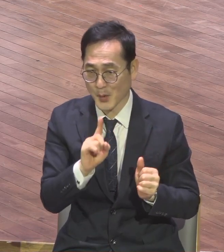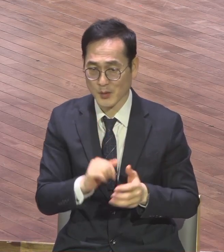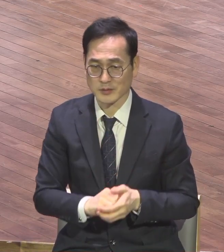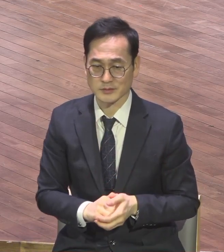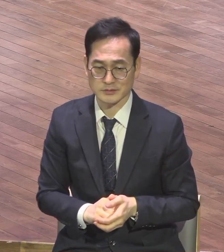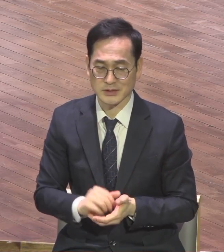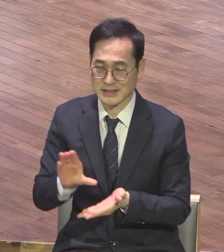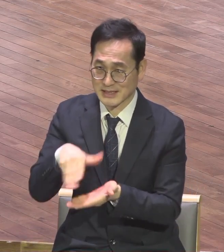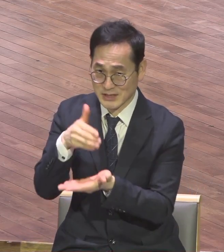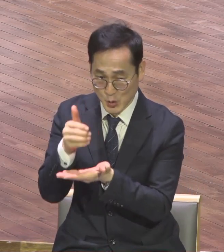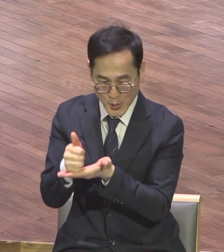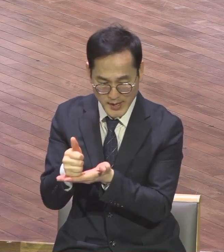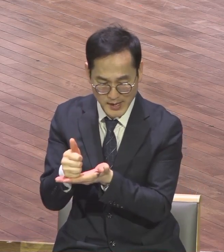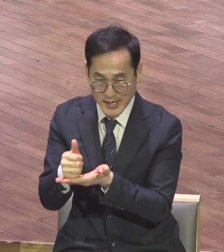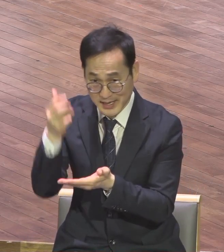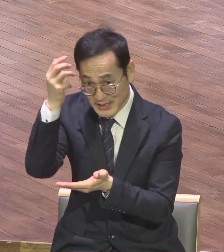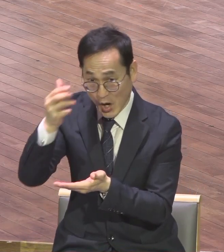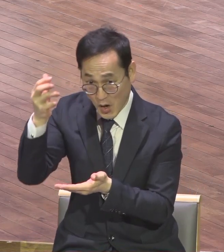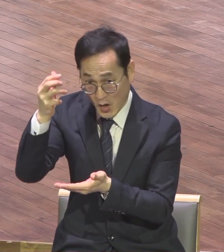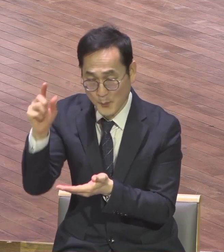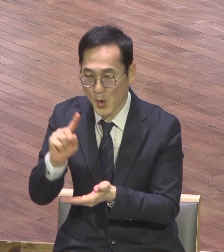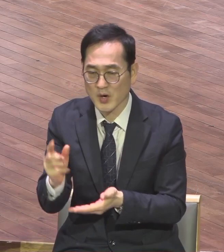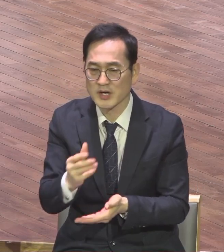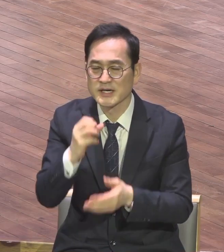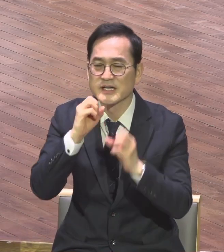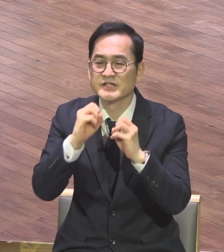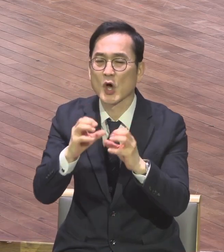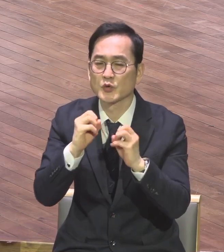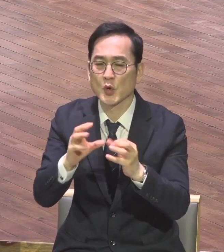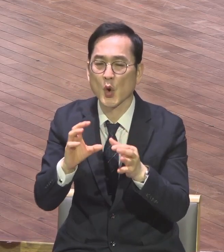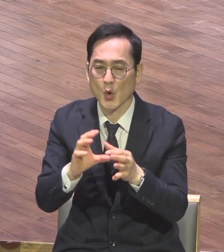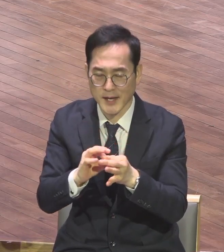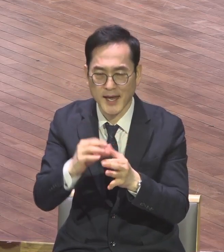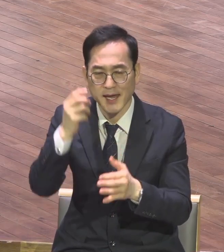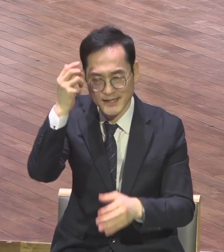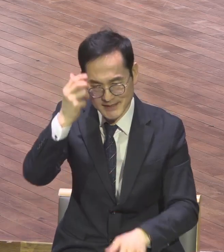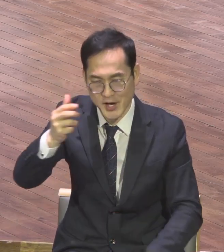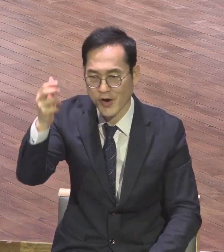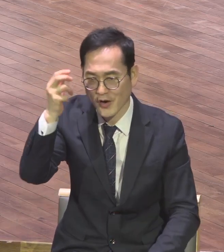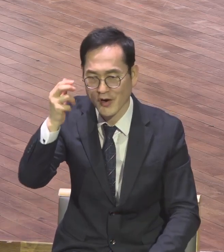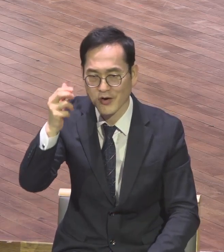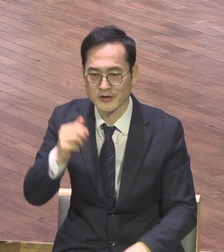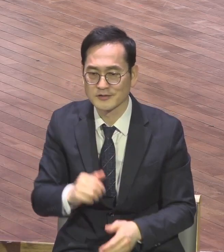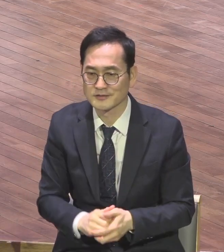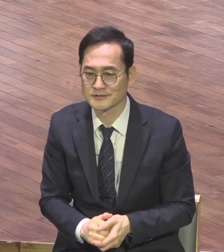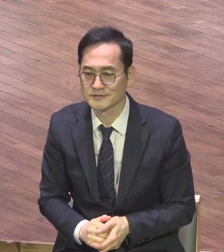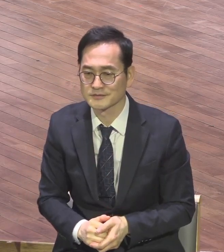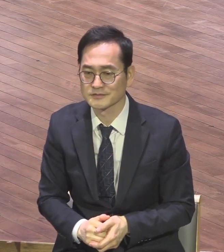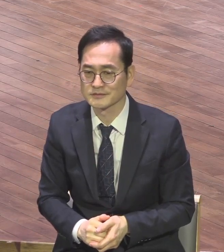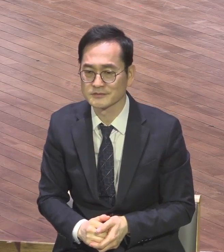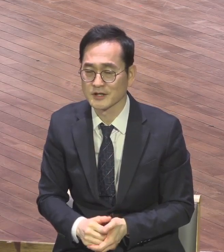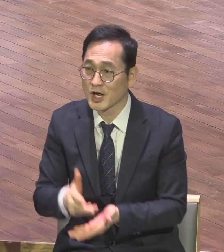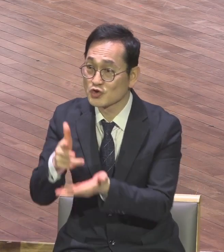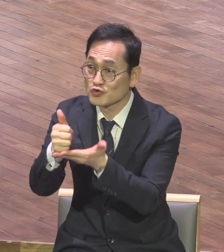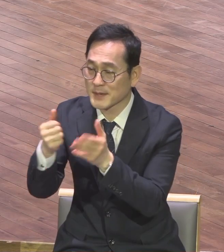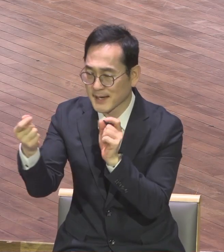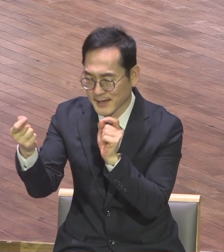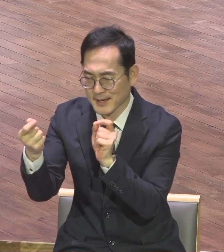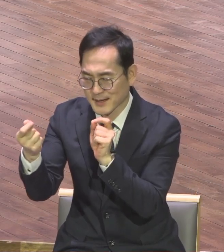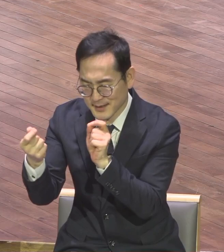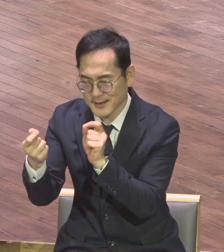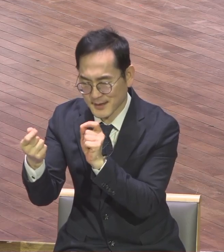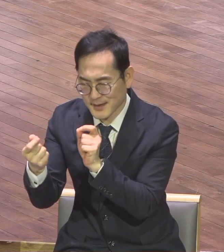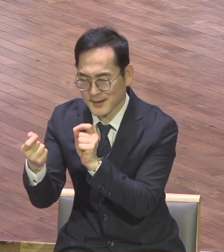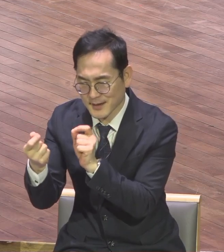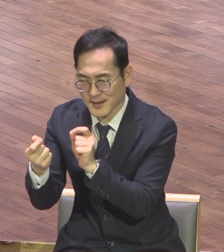선교의 영이다. 그리스도의 영은 선교의 영이다. 잘 들으세요. 그리스도의 영은 선교의 영이다. 우리가 주님께 가까이 가면